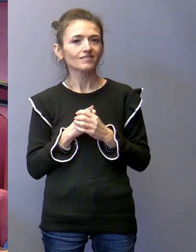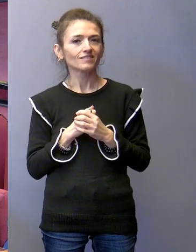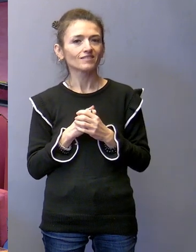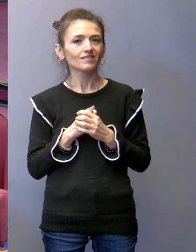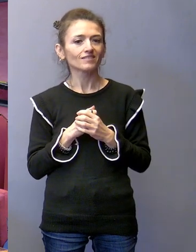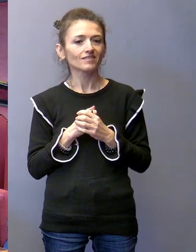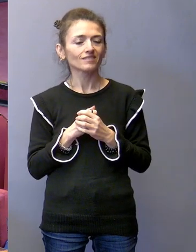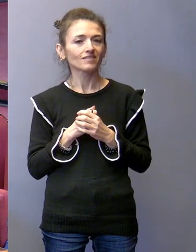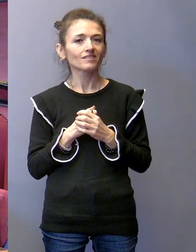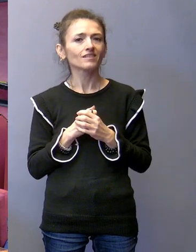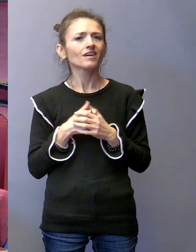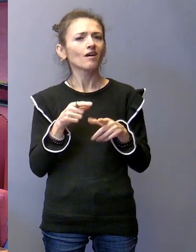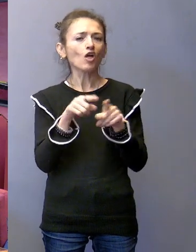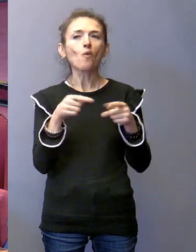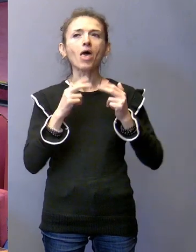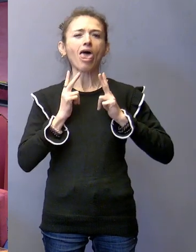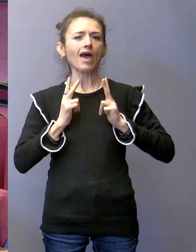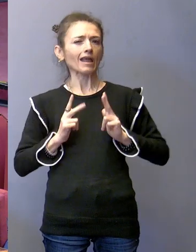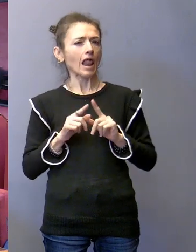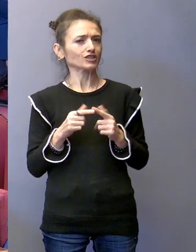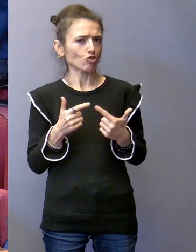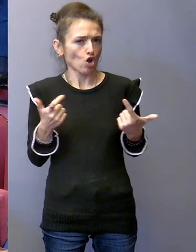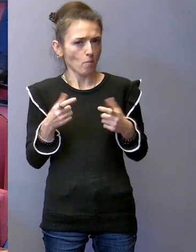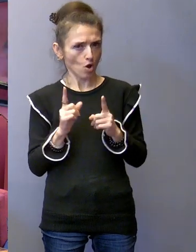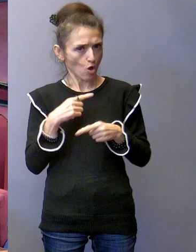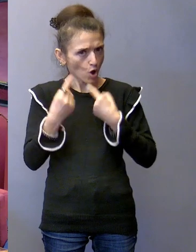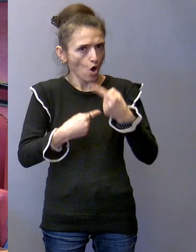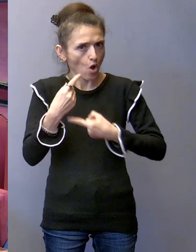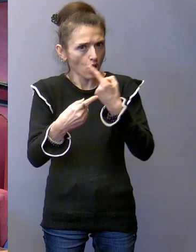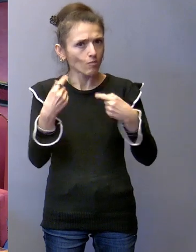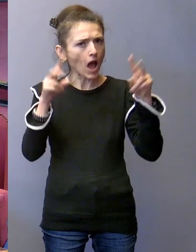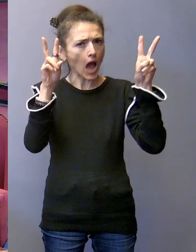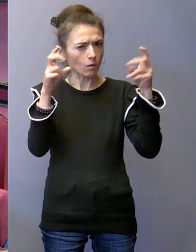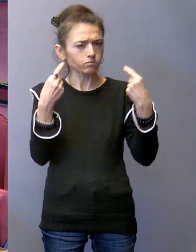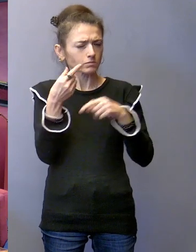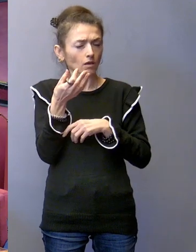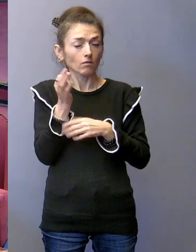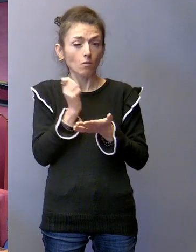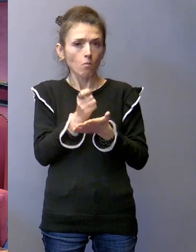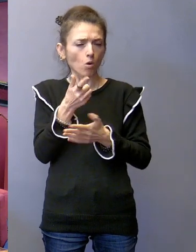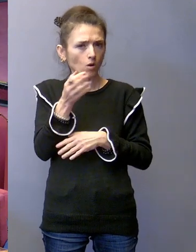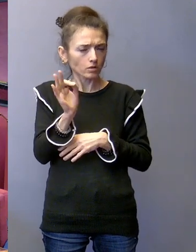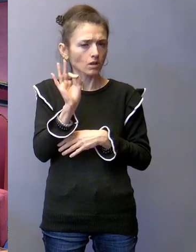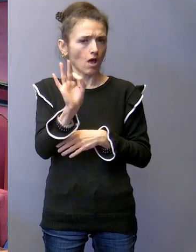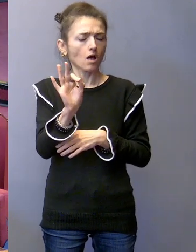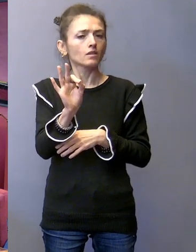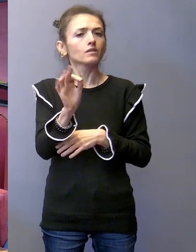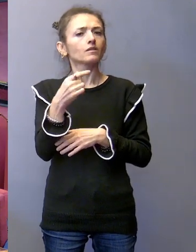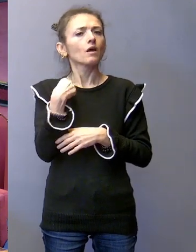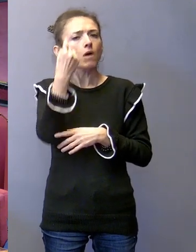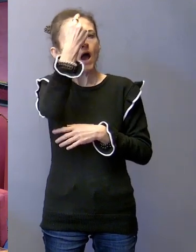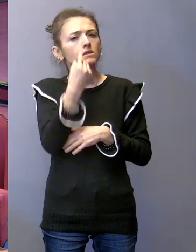che non rilassatevi troppo perché continuo Allora il tema è questo è Centrale Qui è uno degli aspetti